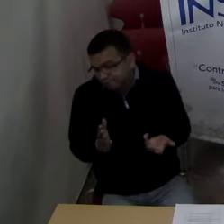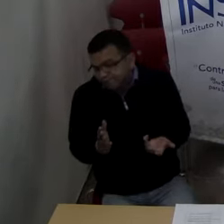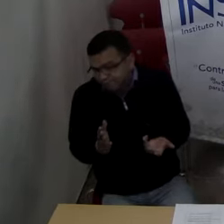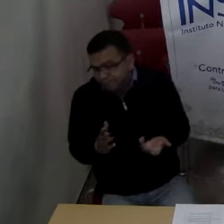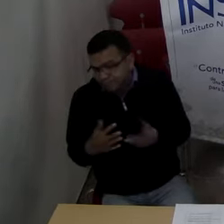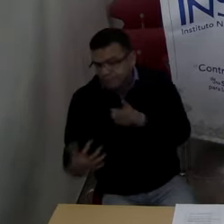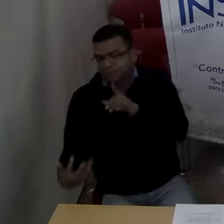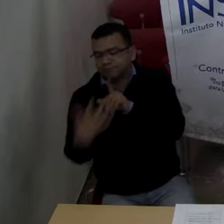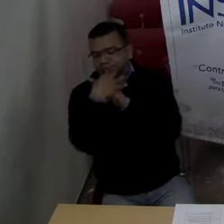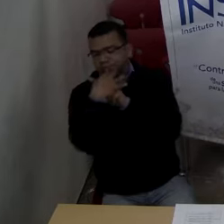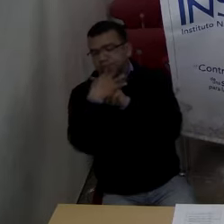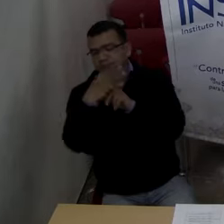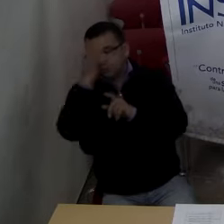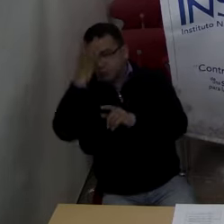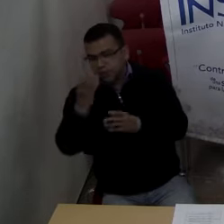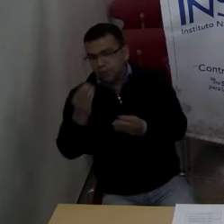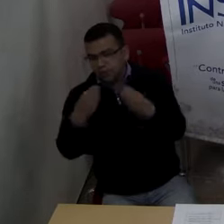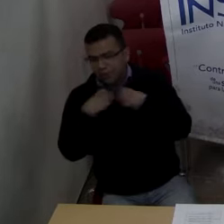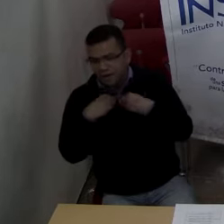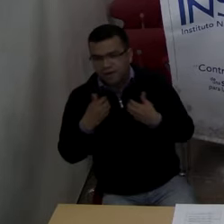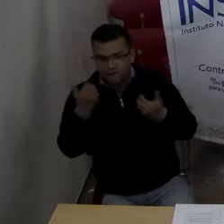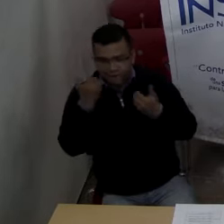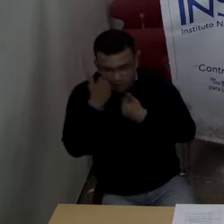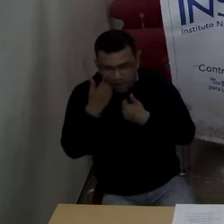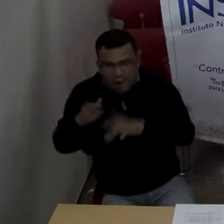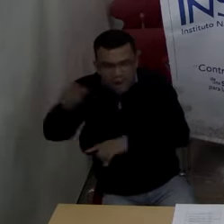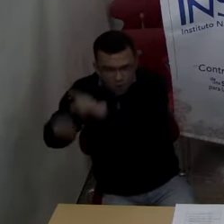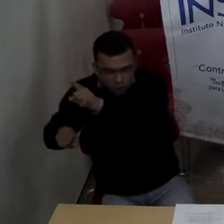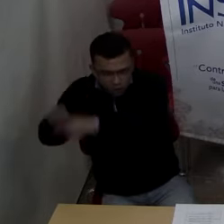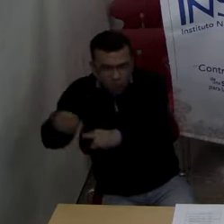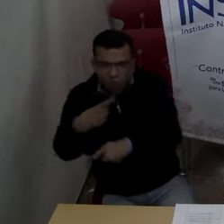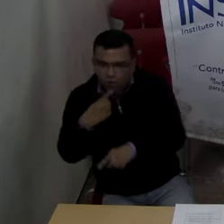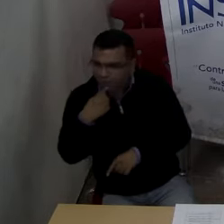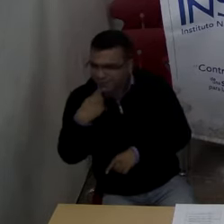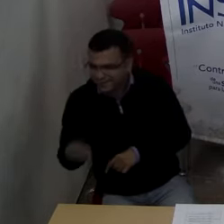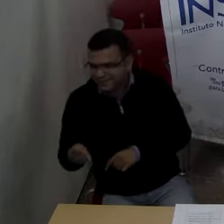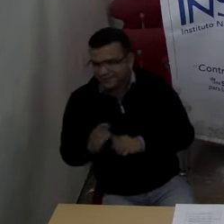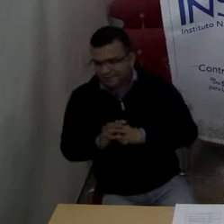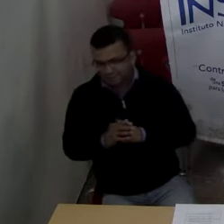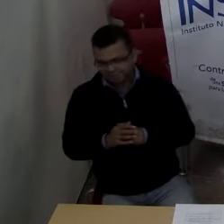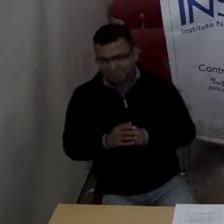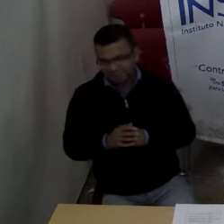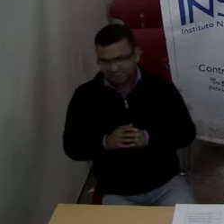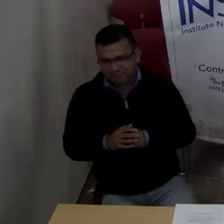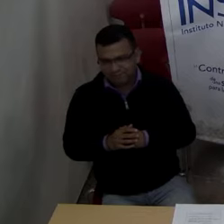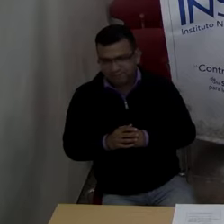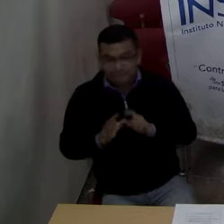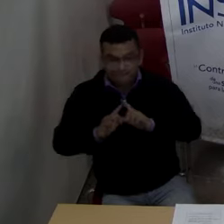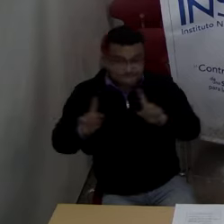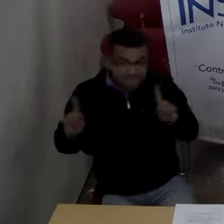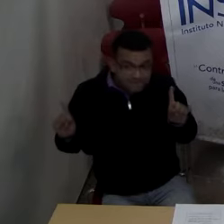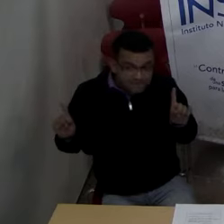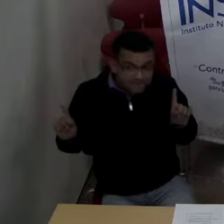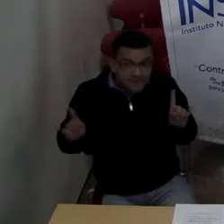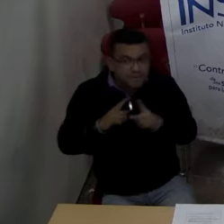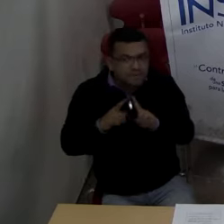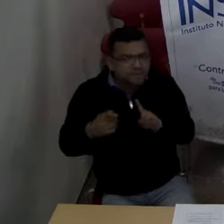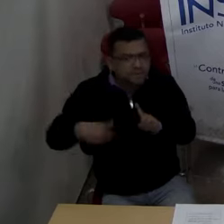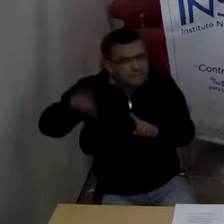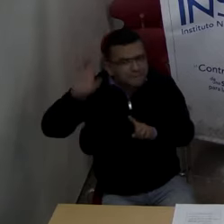Sí, la mayor frecuencia se da en la